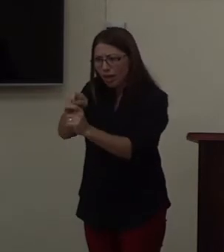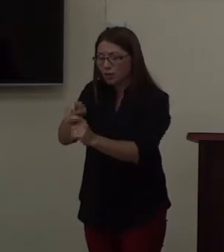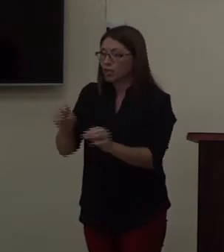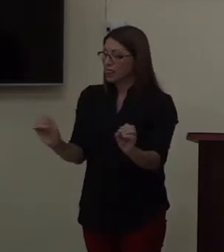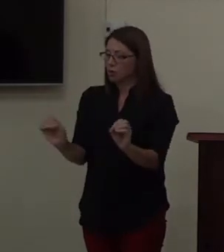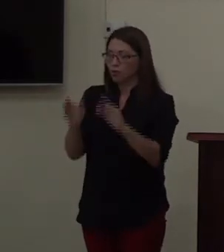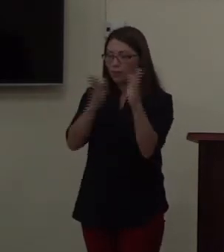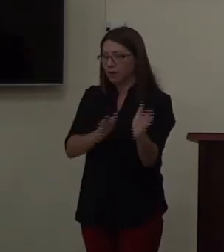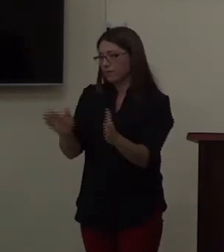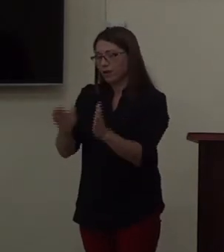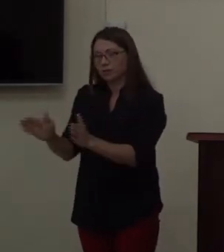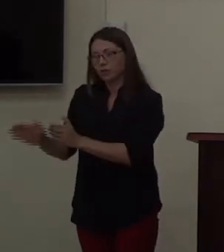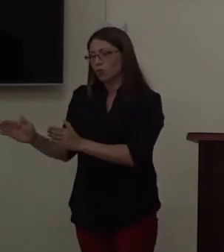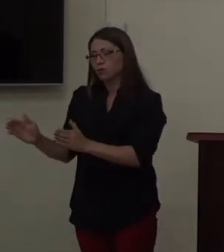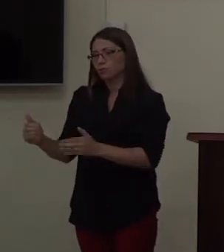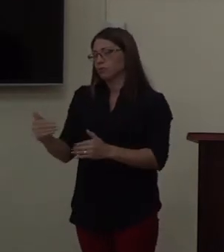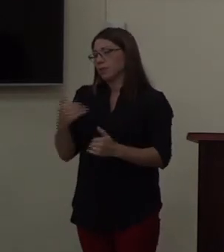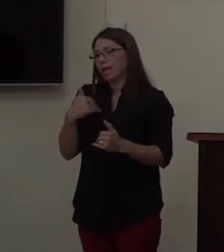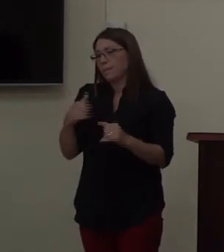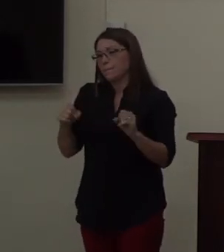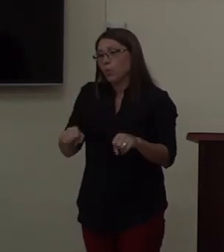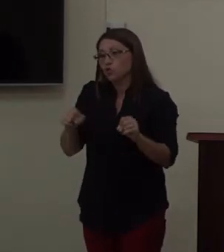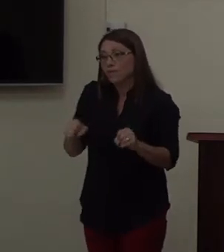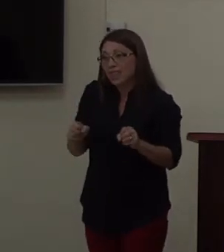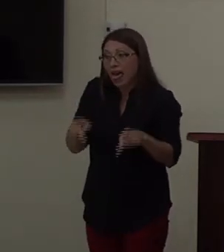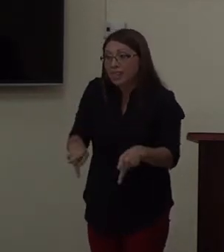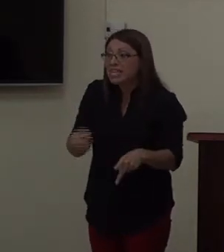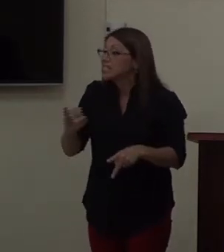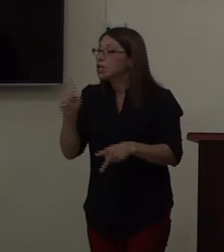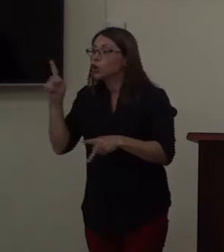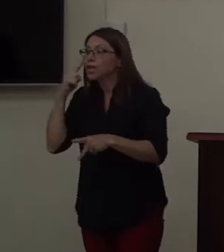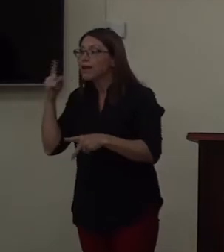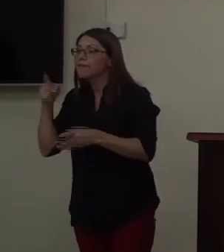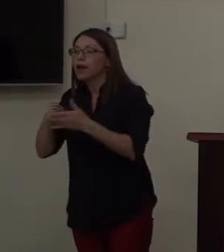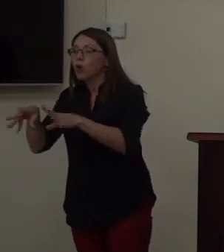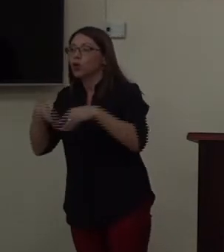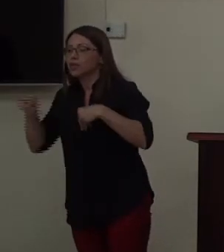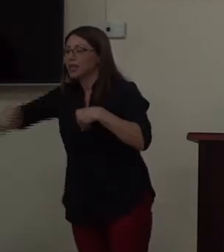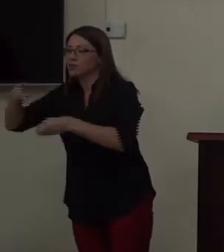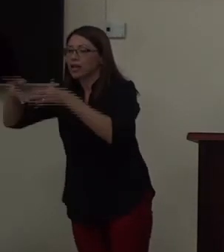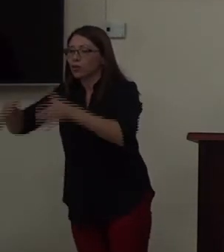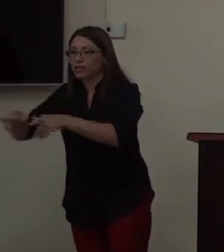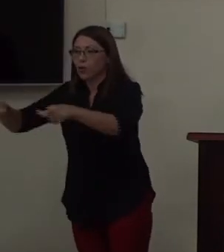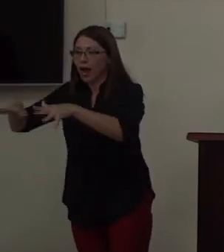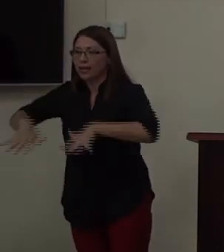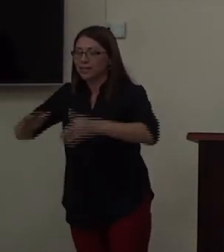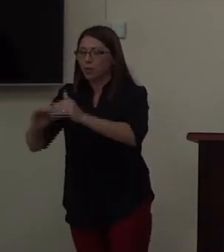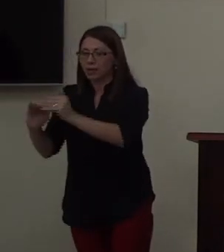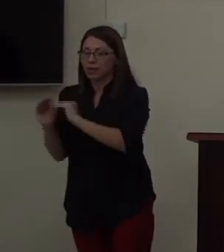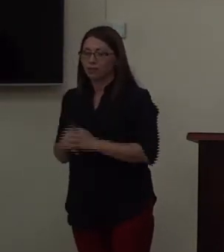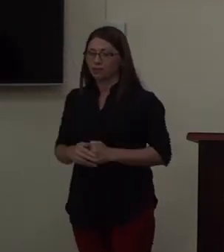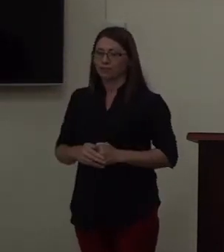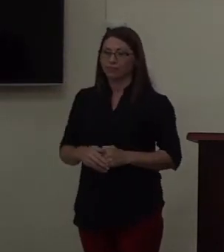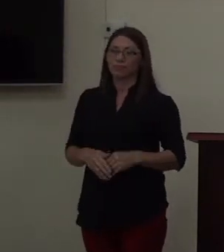planificación tiene posibilidades si no se reconocen estos actores locales, ¿verdad? Y comunitarios. Bueno, eso